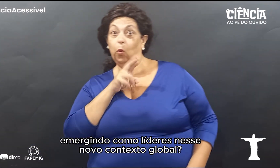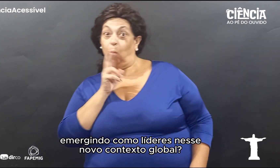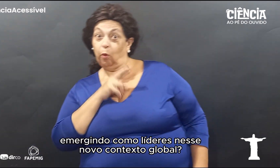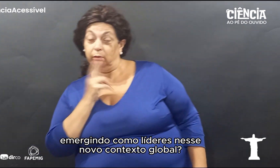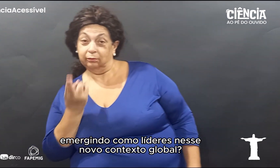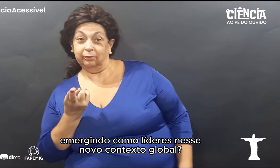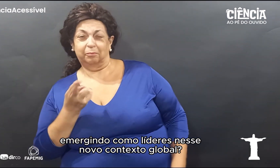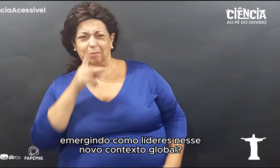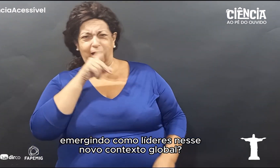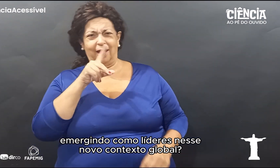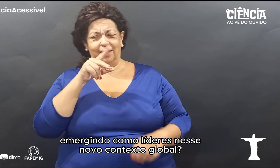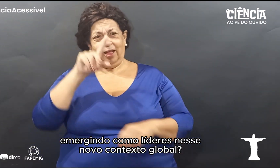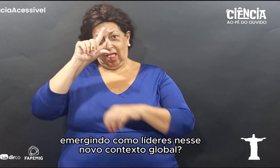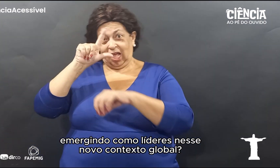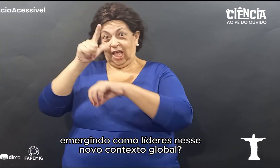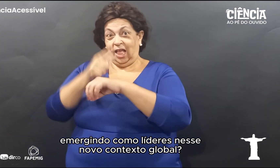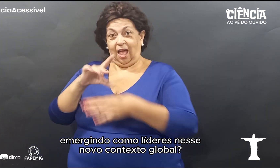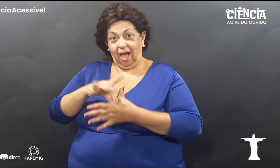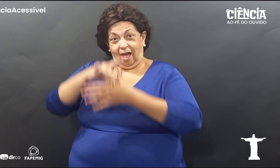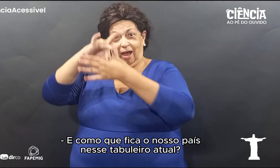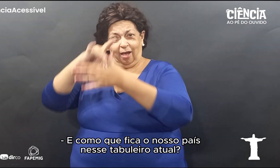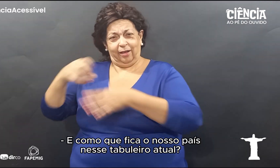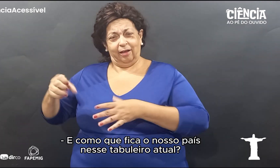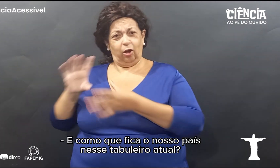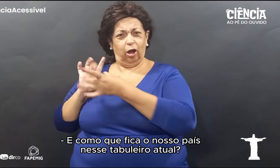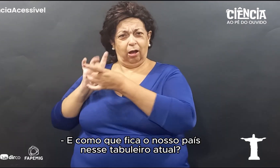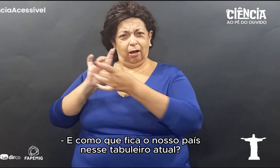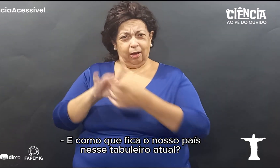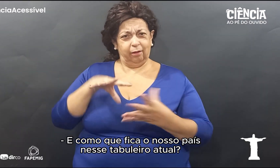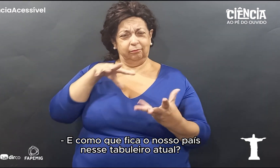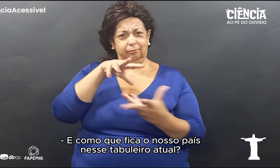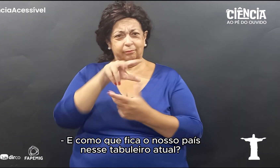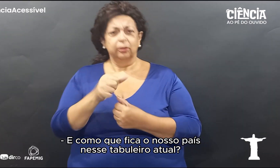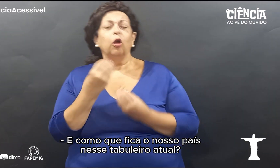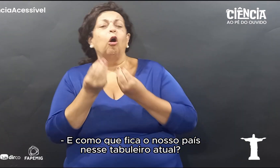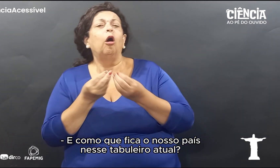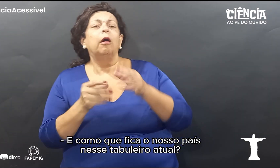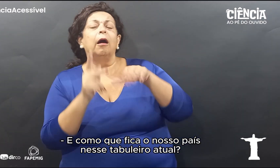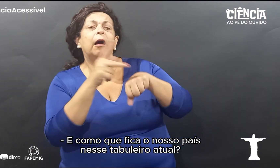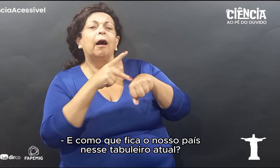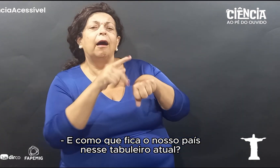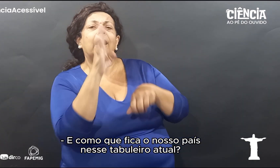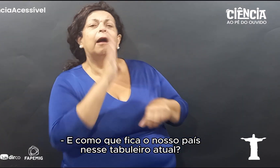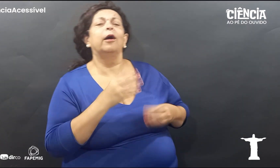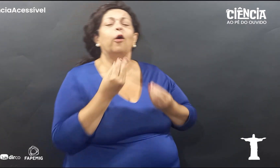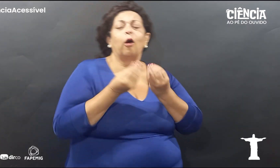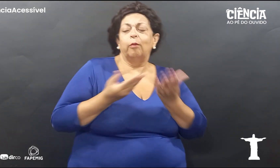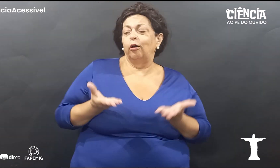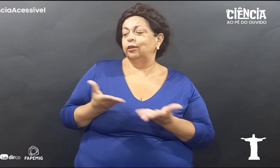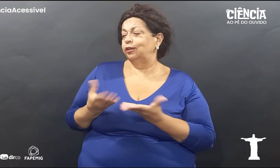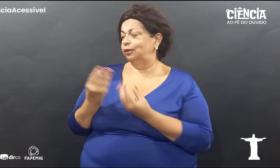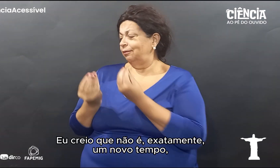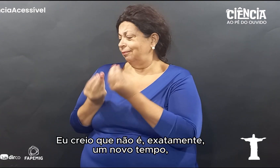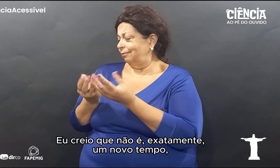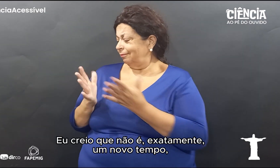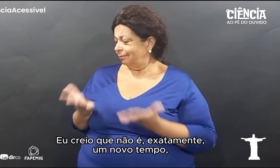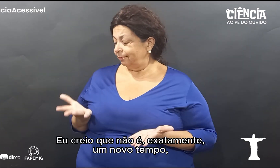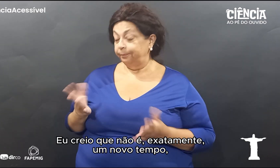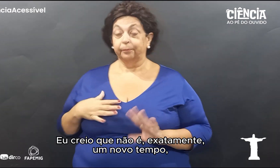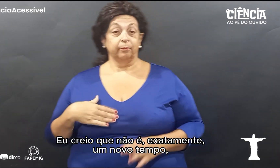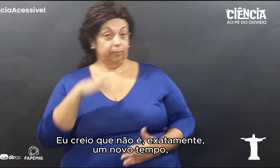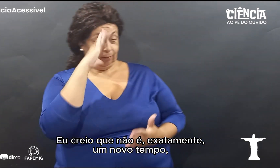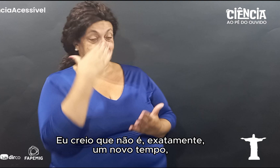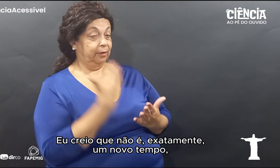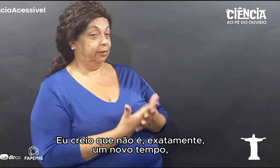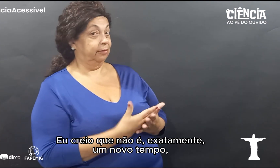emergindo como líderes nesse novo contexto global e como que fica o nosso país nesse tabuleiro atual. Eu creio que